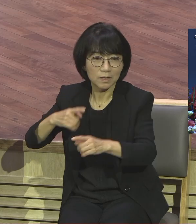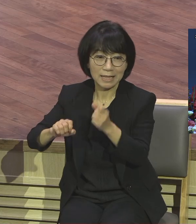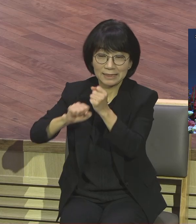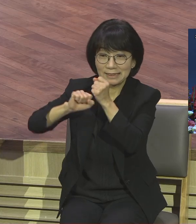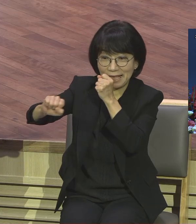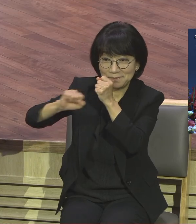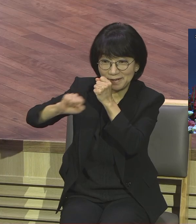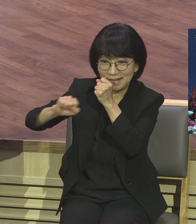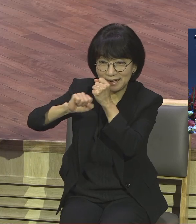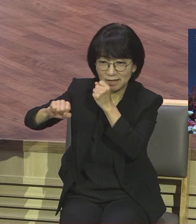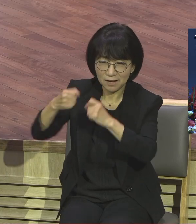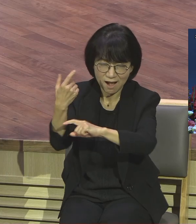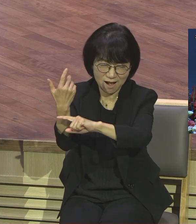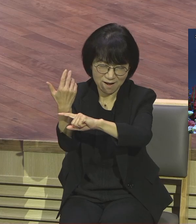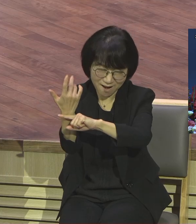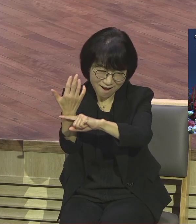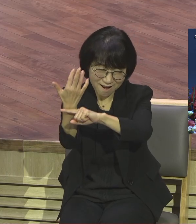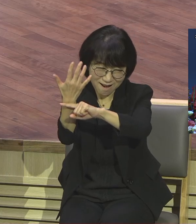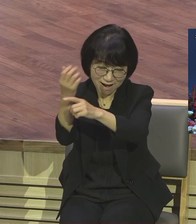나팔과 횃불.